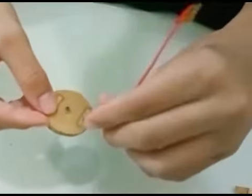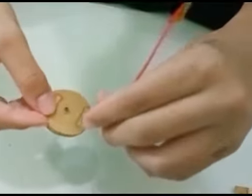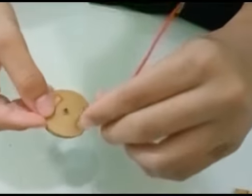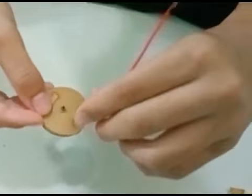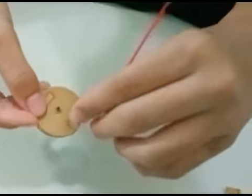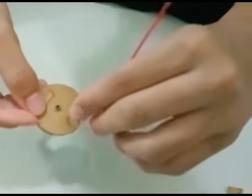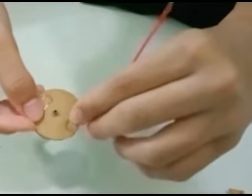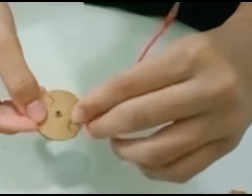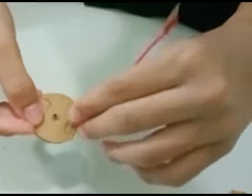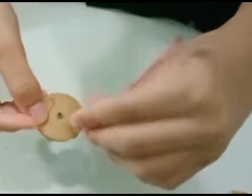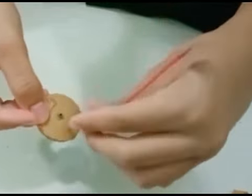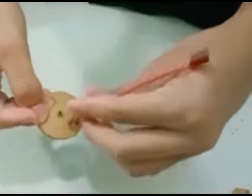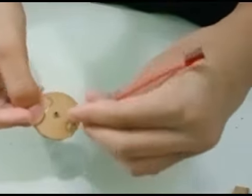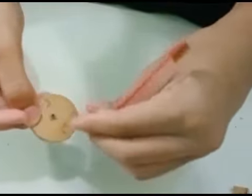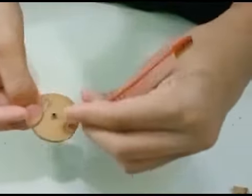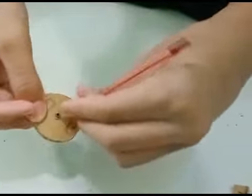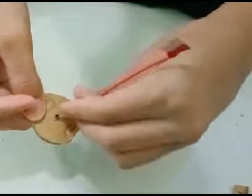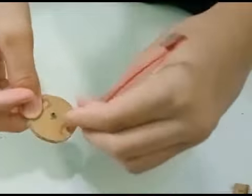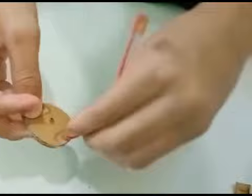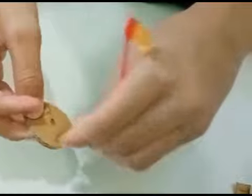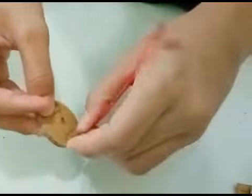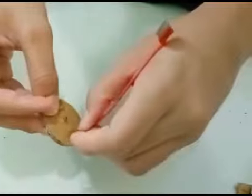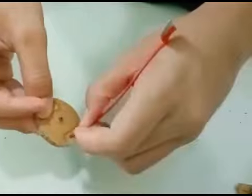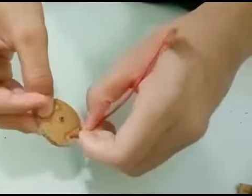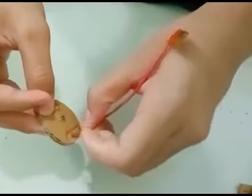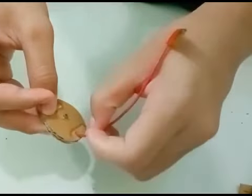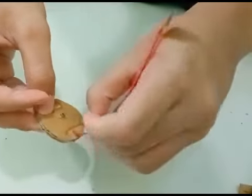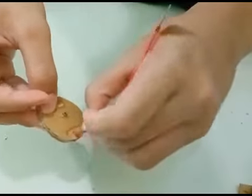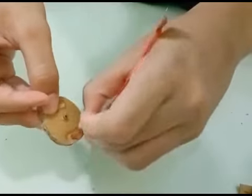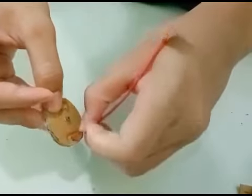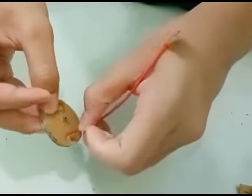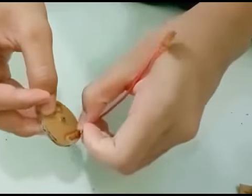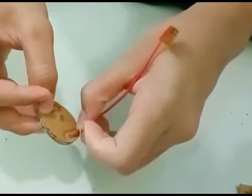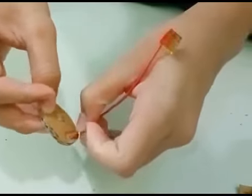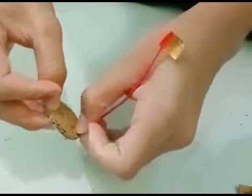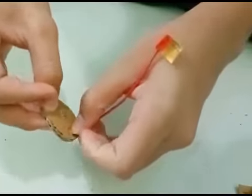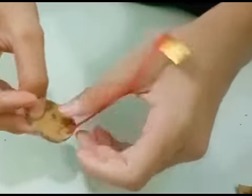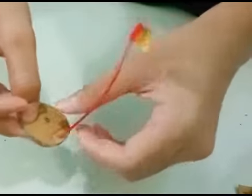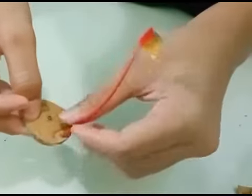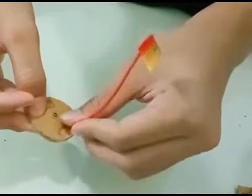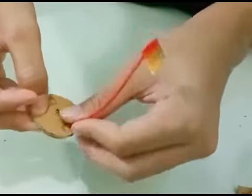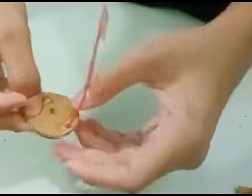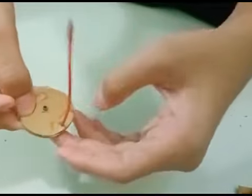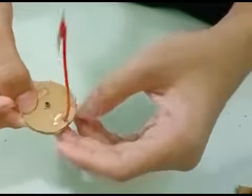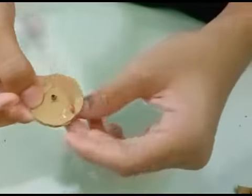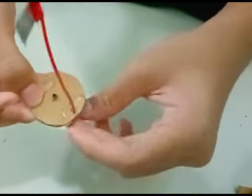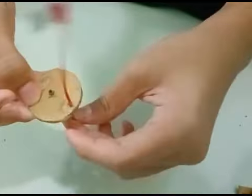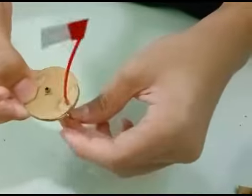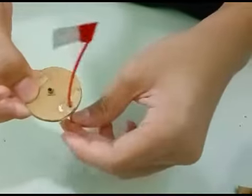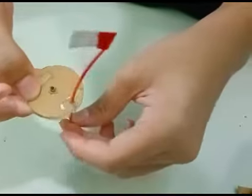ambil nipple dia. Bicycle spoke ni pun kita guna untuk batang kepada